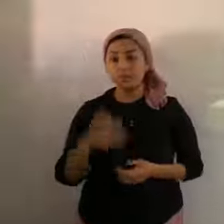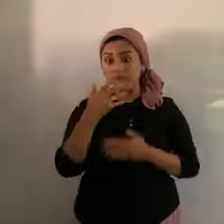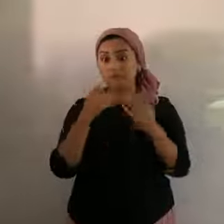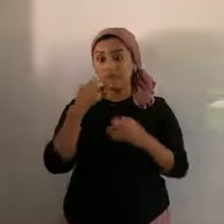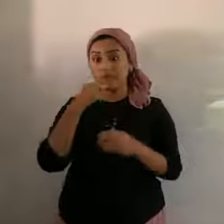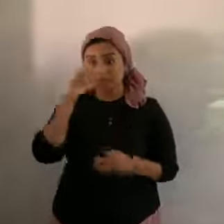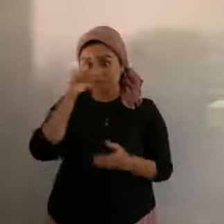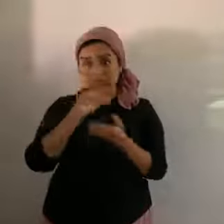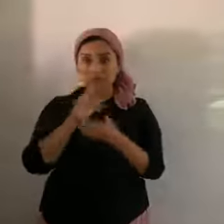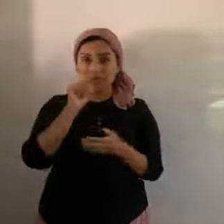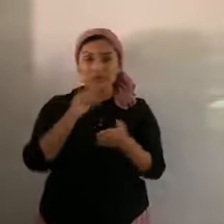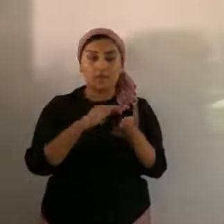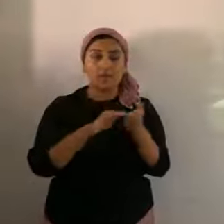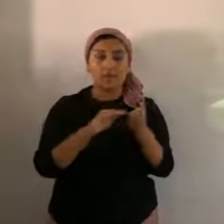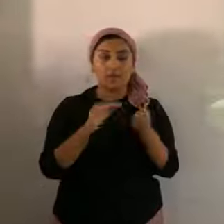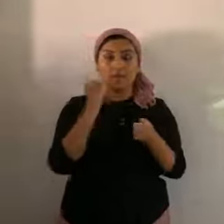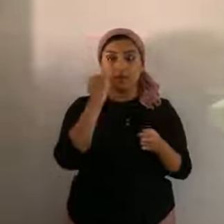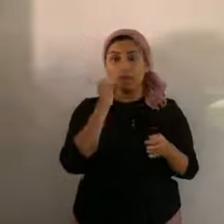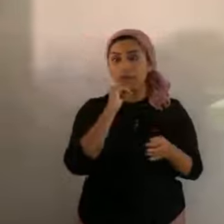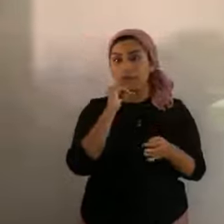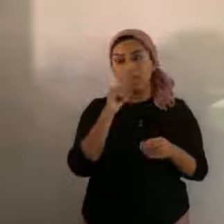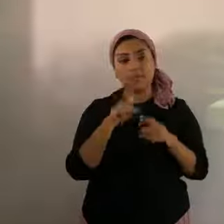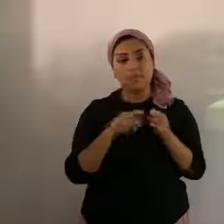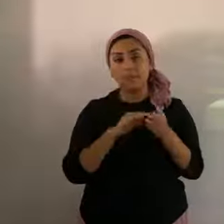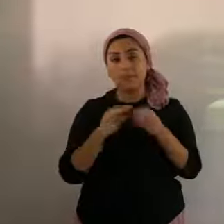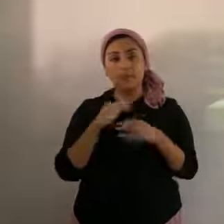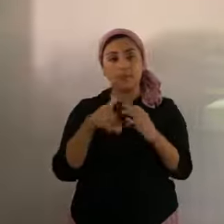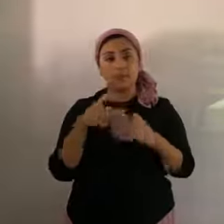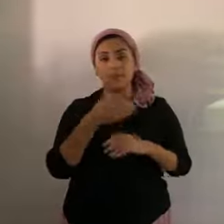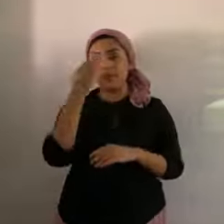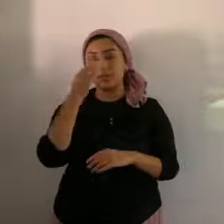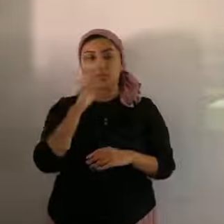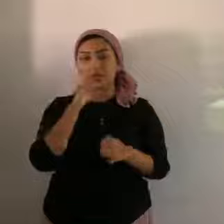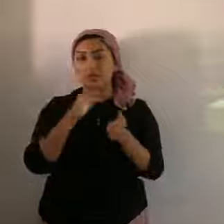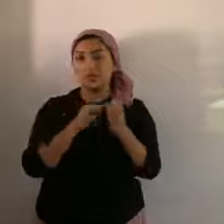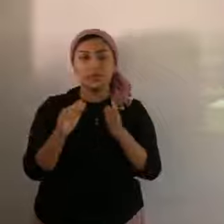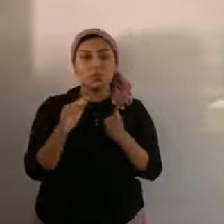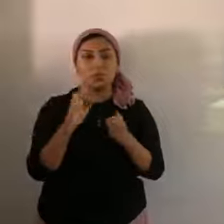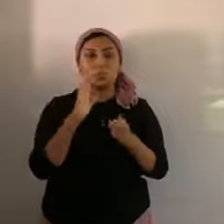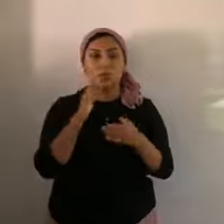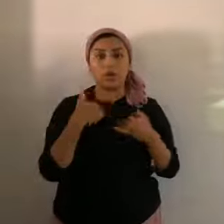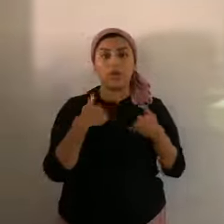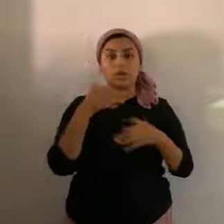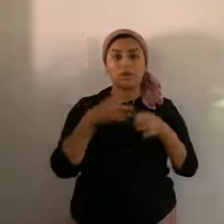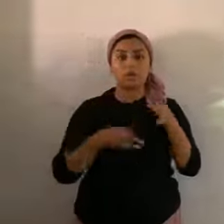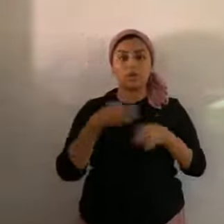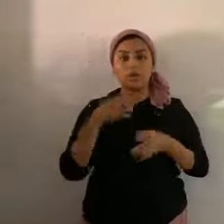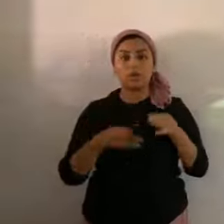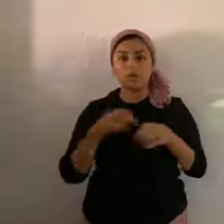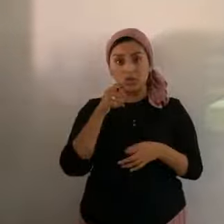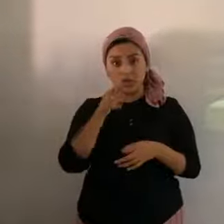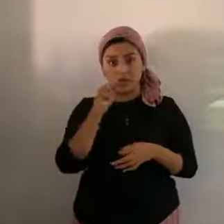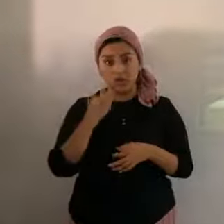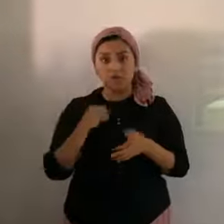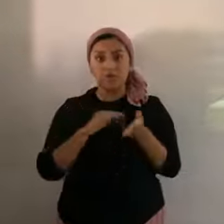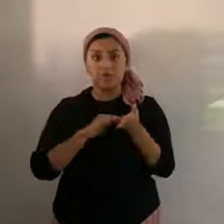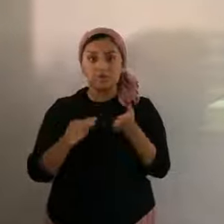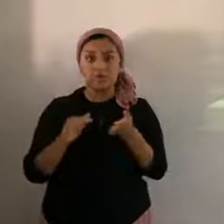cree, tiene que perdonar. Si no, no va a ser perdonado por el Todopoderoso y tendrá juicio. Tú tienes que